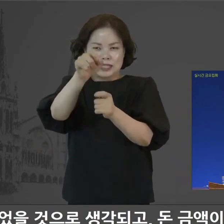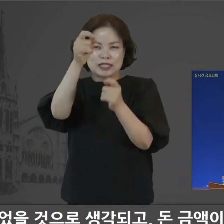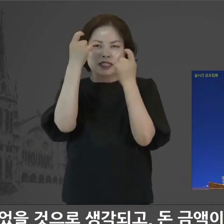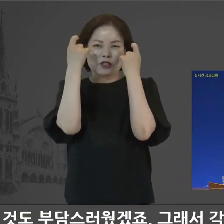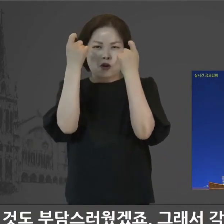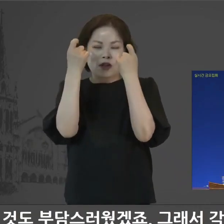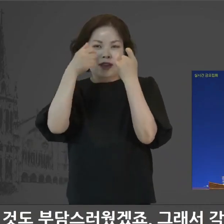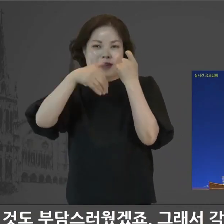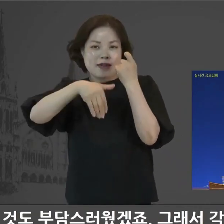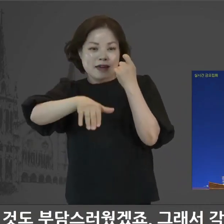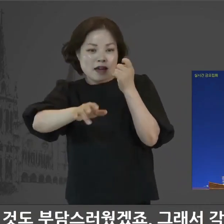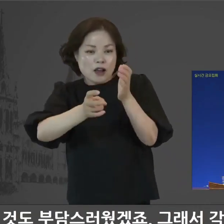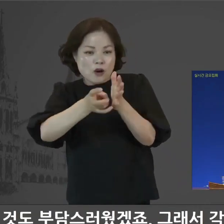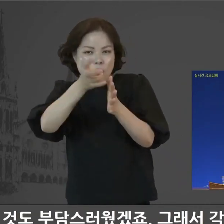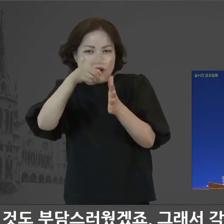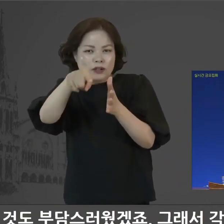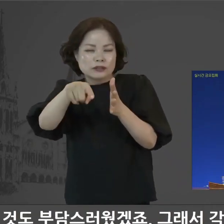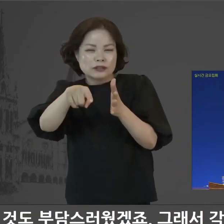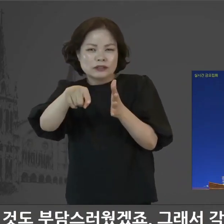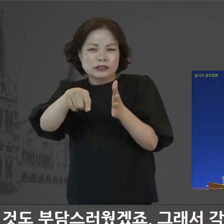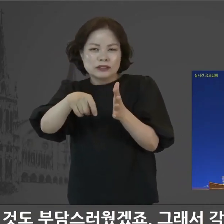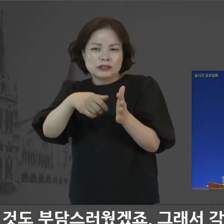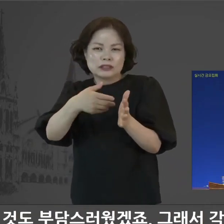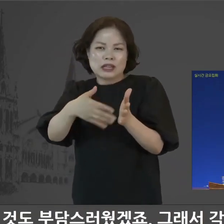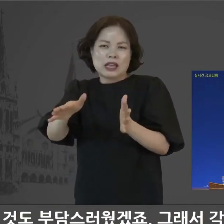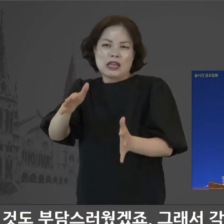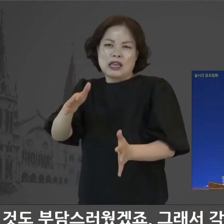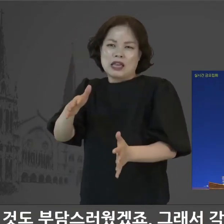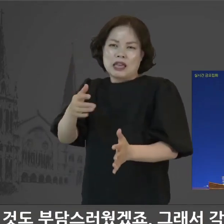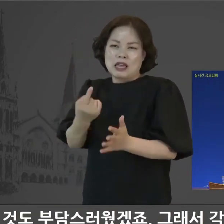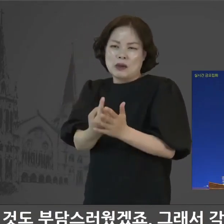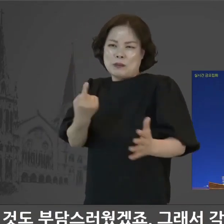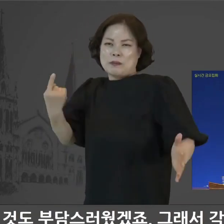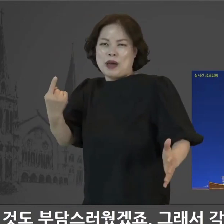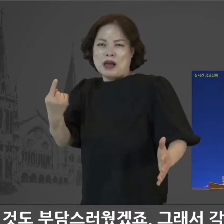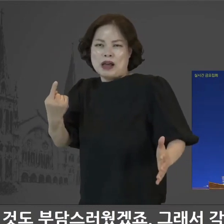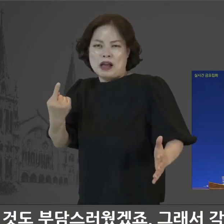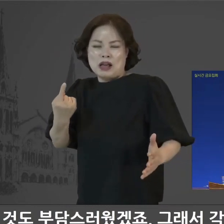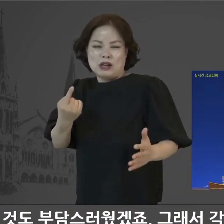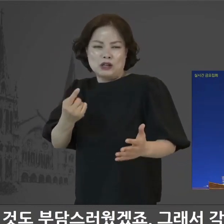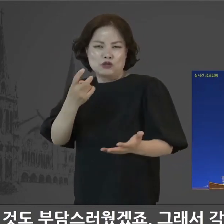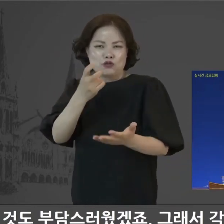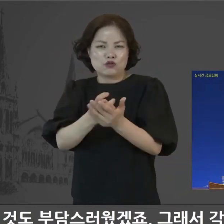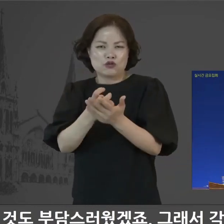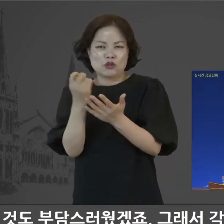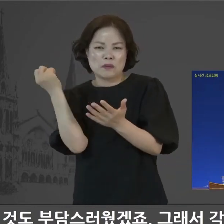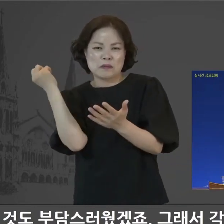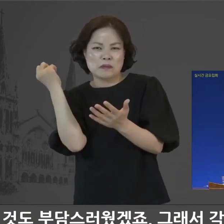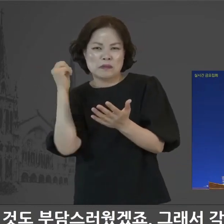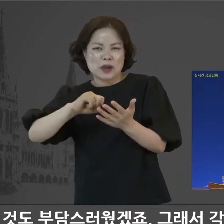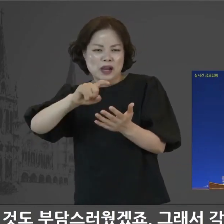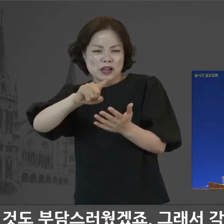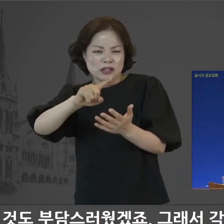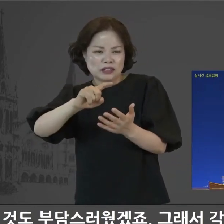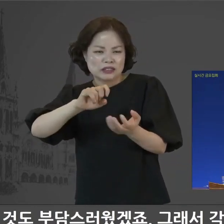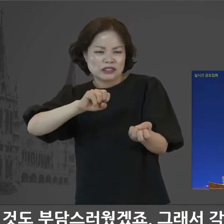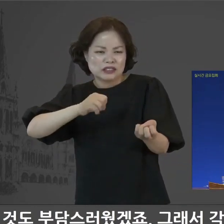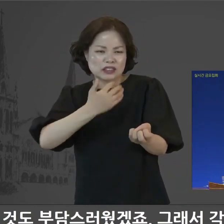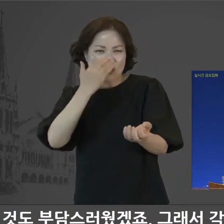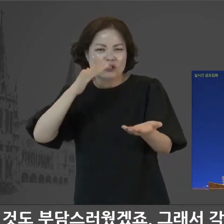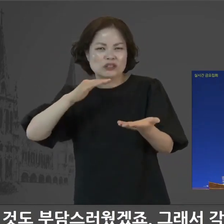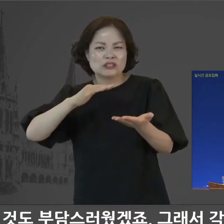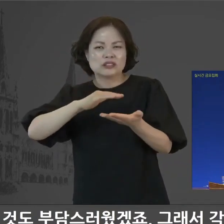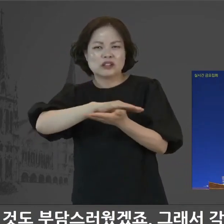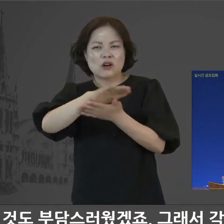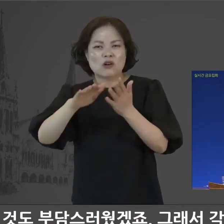했는데, 올라가서 또 홀대받는 것이죠. 율법 파괴하고 성전 어지럽히고, 이